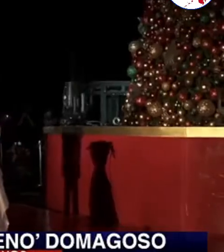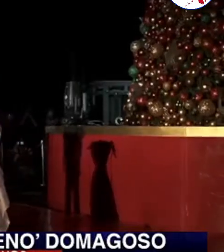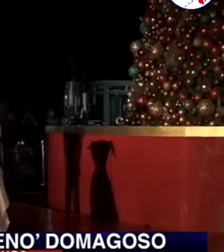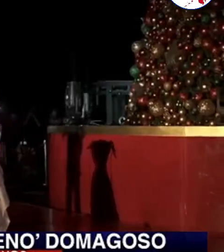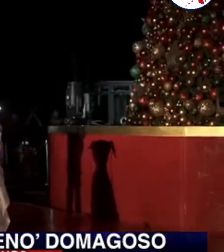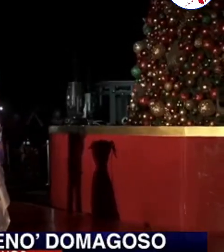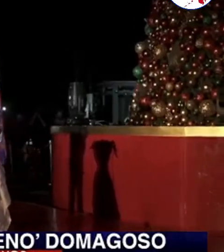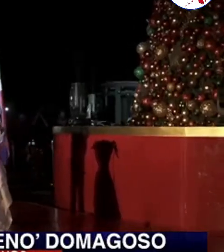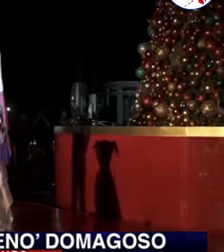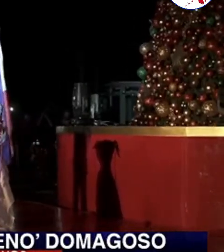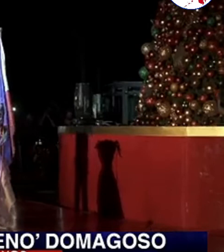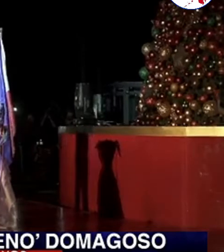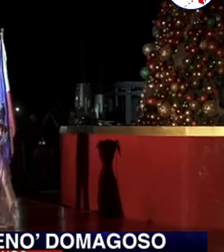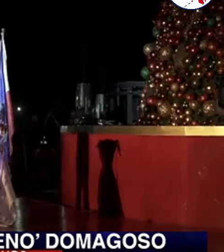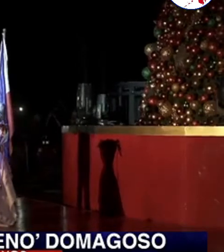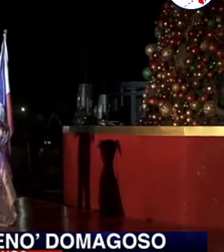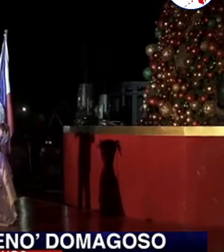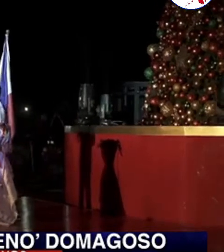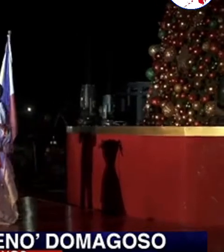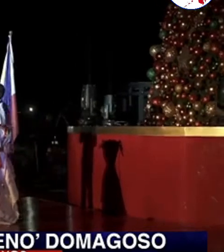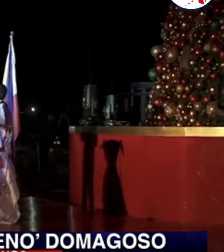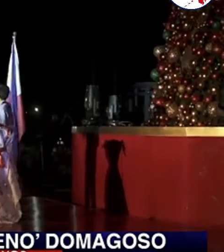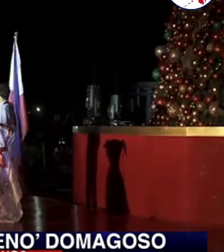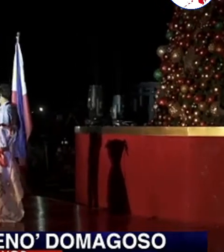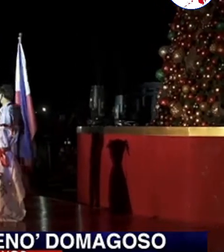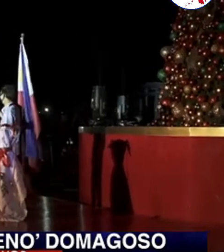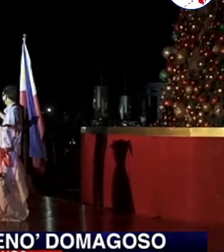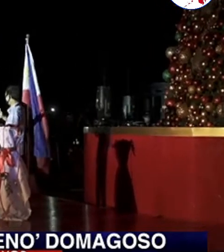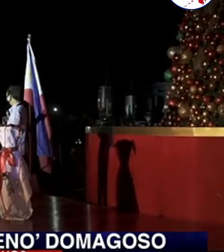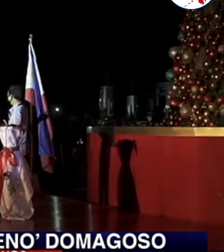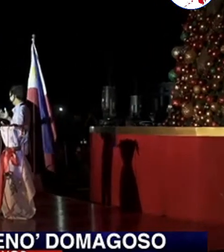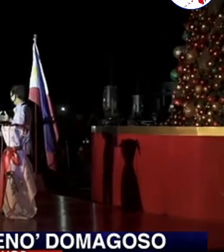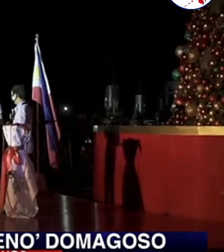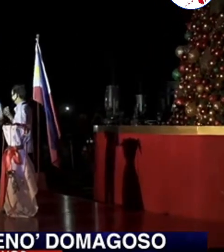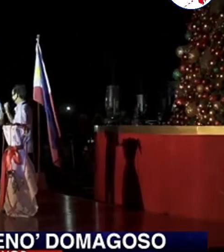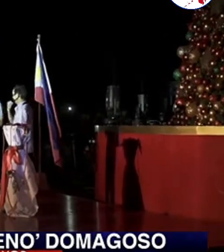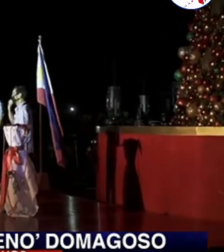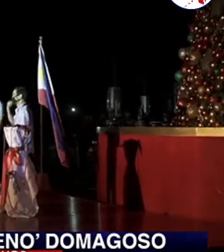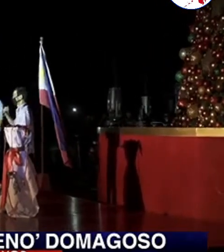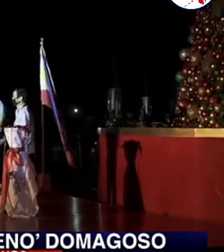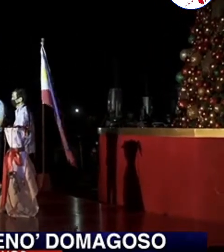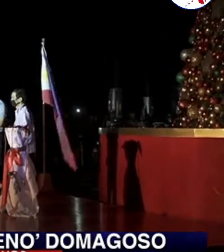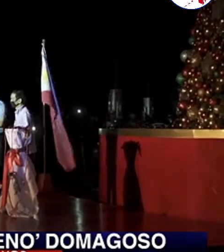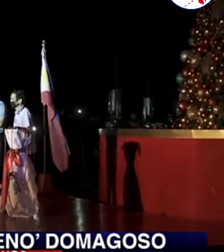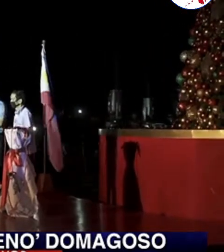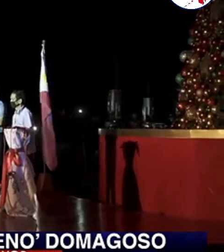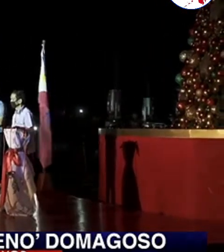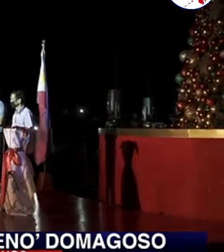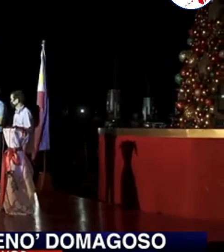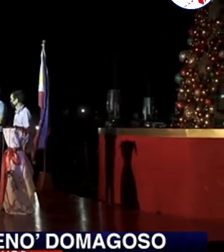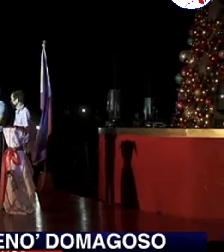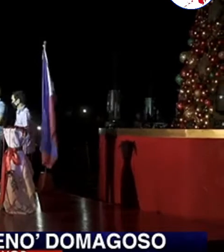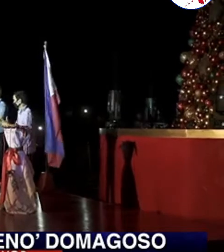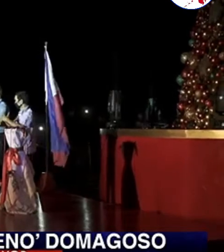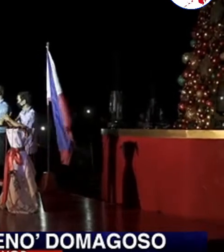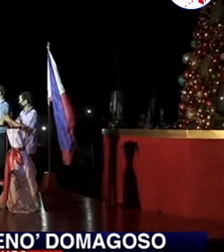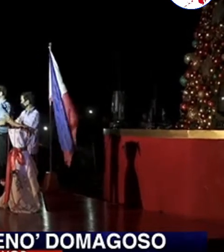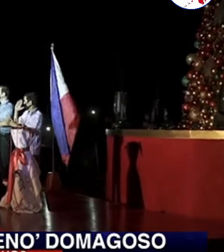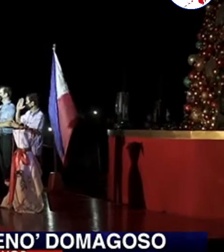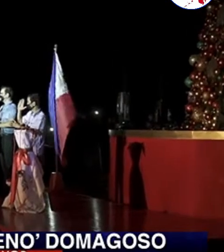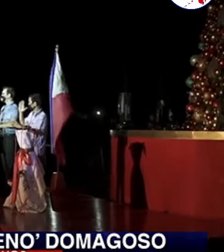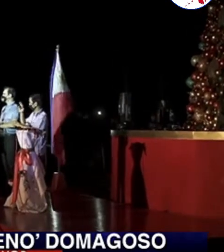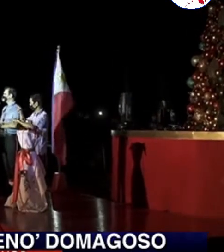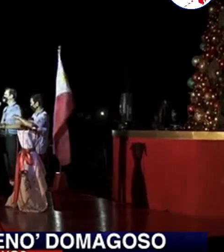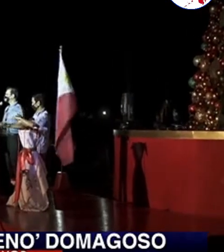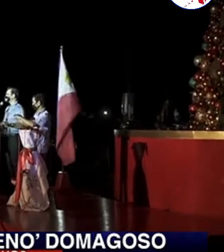Vice Mayor. Brother Jess, okay ka lang dyan? Si Brother Jess ay simula nung tayo